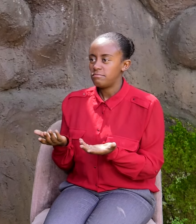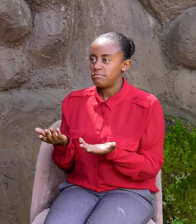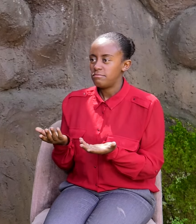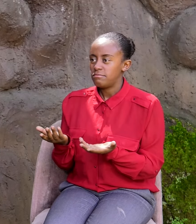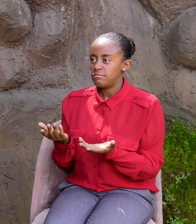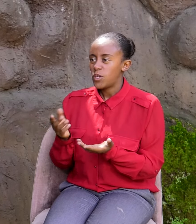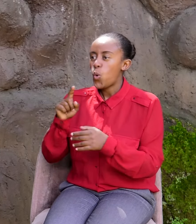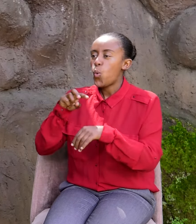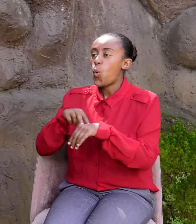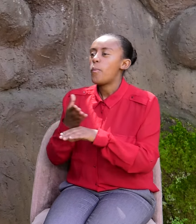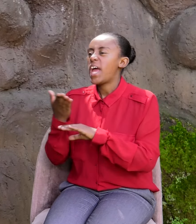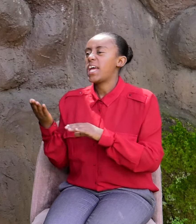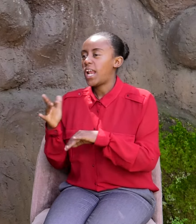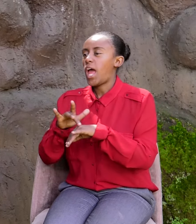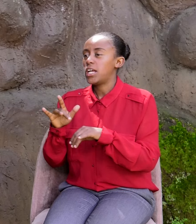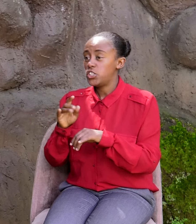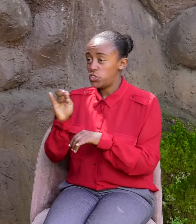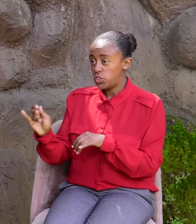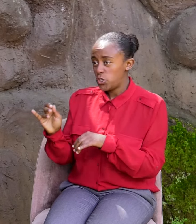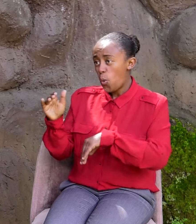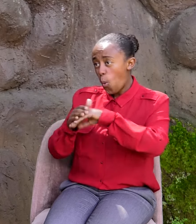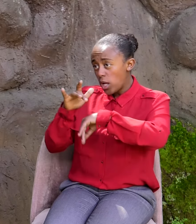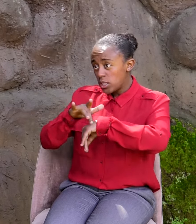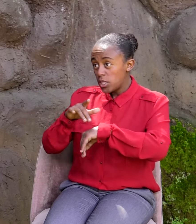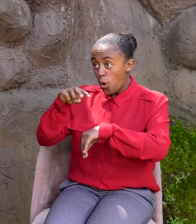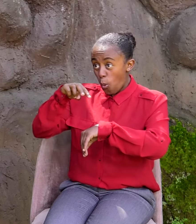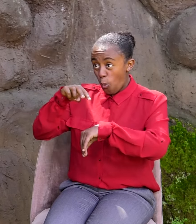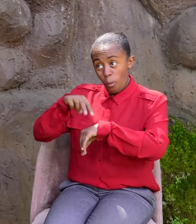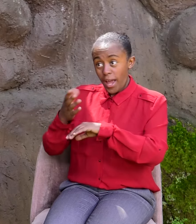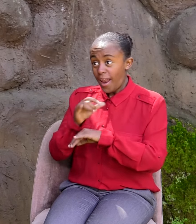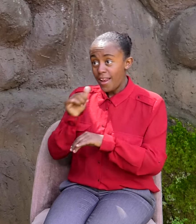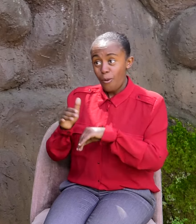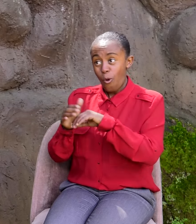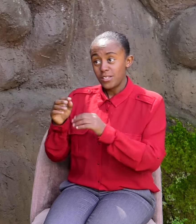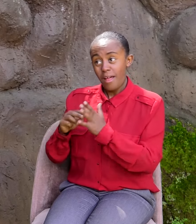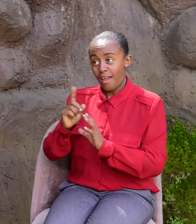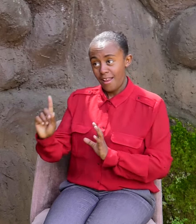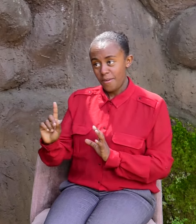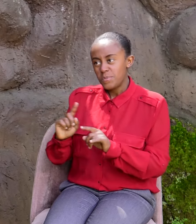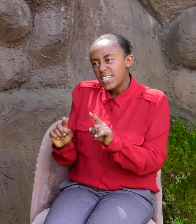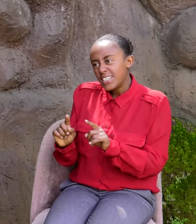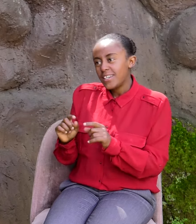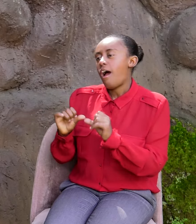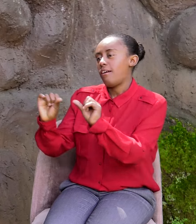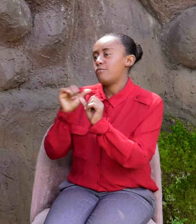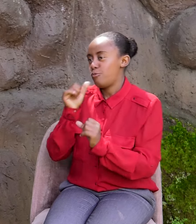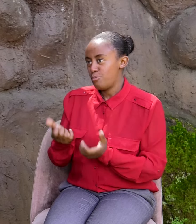ወደ ሌሎች ቁም ነገሮች ነው እንጂ ኳስ ቁም ነገር አይደለም እያልኩ አይደለም፣ ግን እኔ